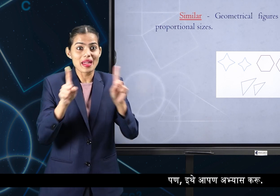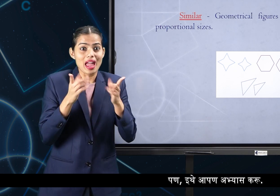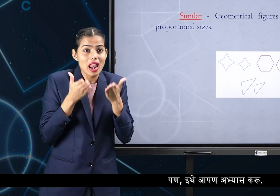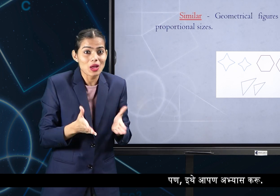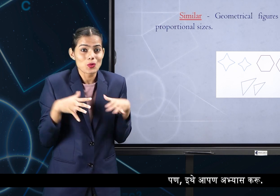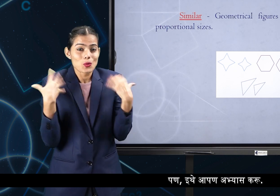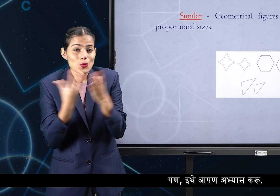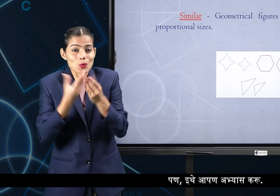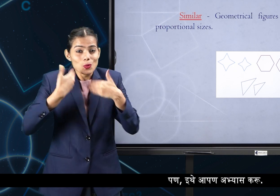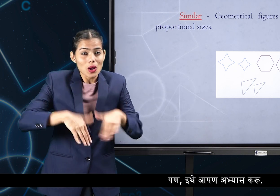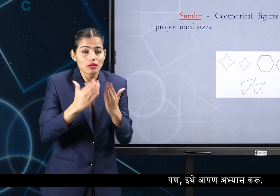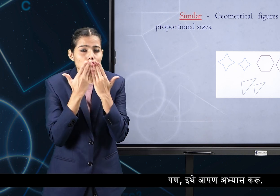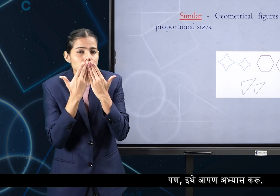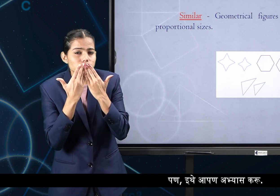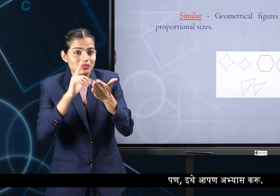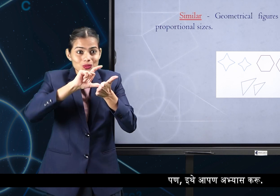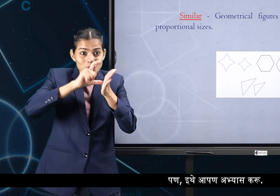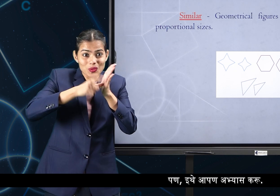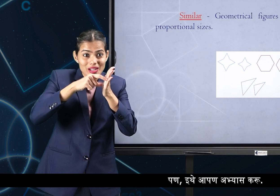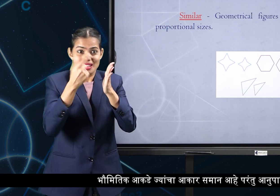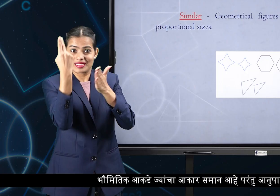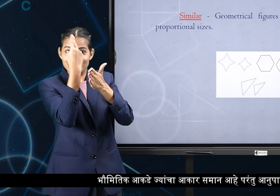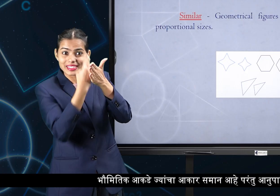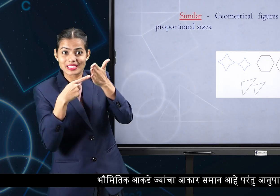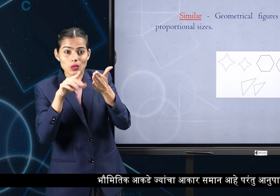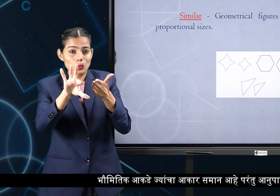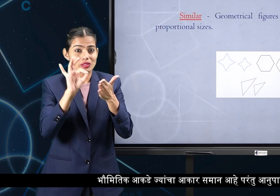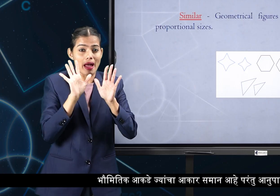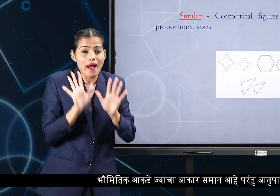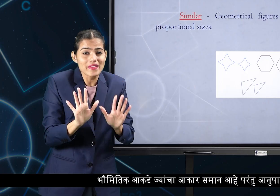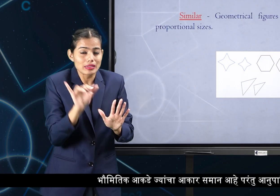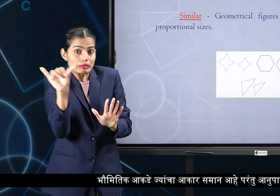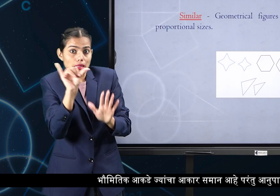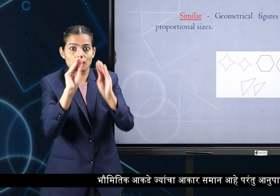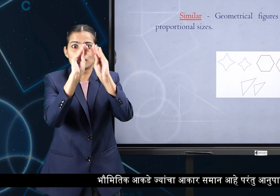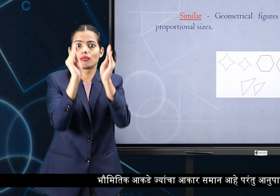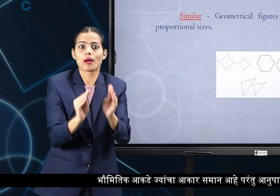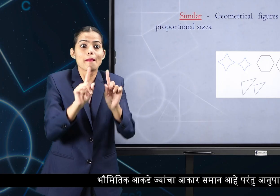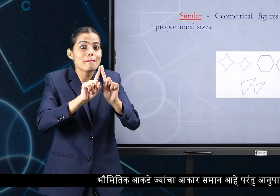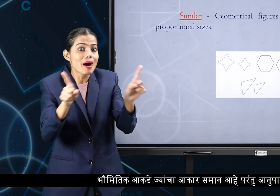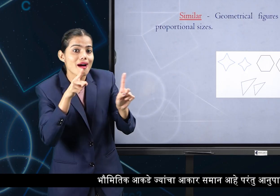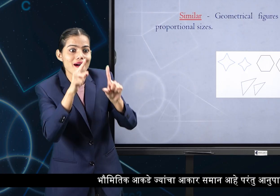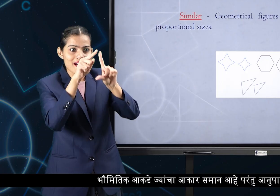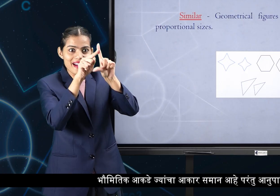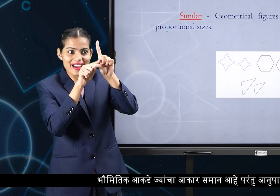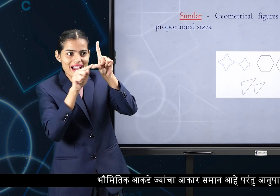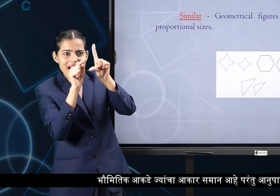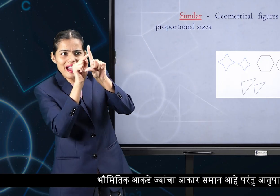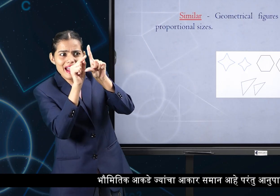पण इथे आपण अभ्यास करू. भौमितिक आकडे ज्यांचा आकार समान आहे परंतु आनुपातिक